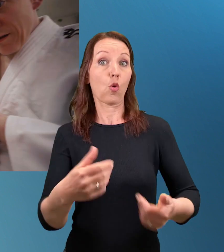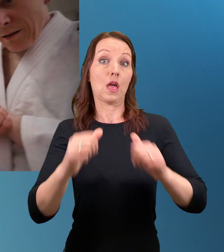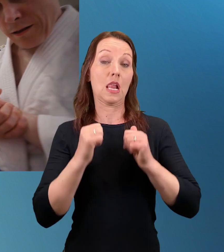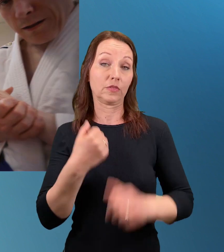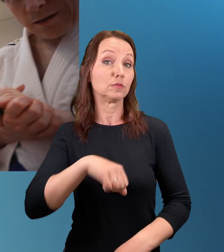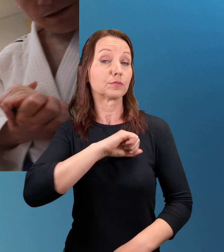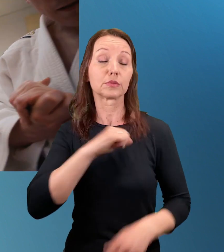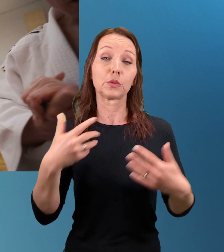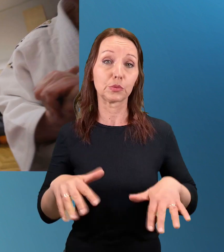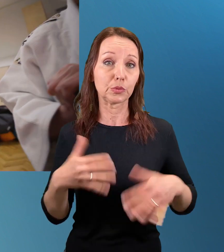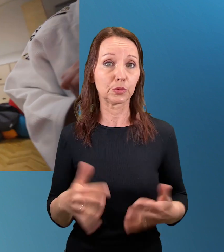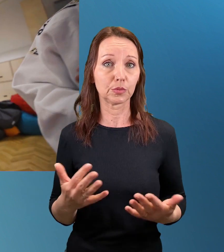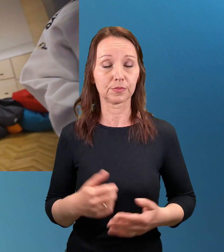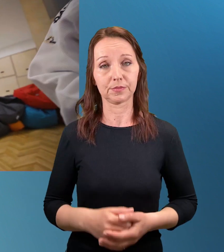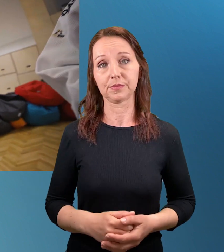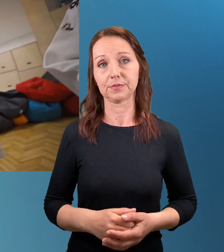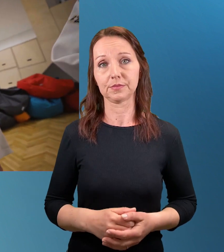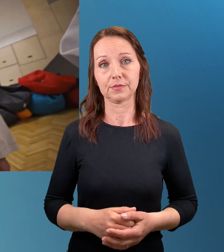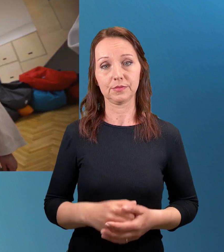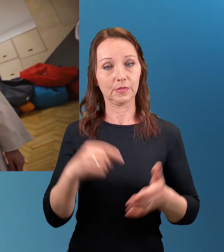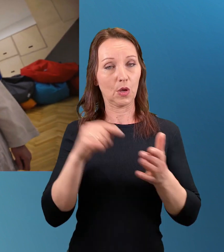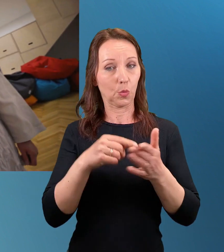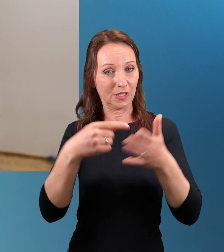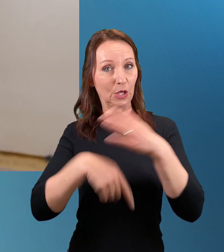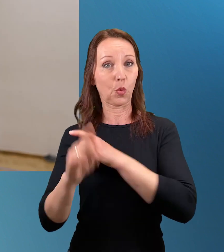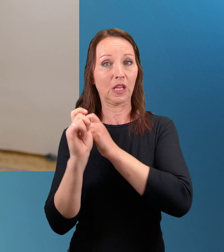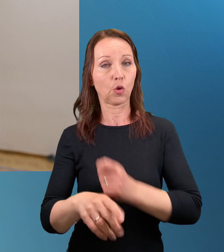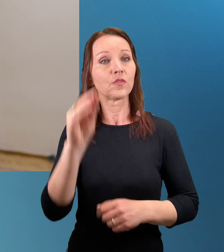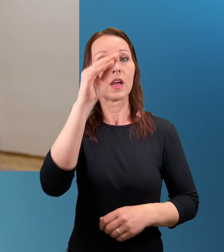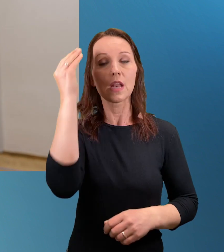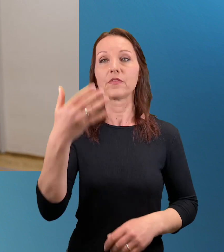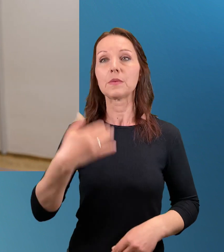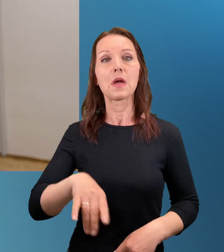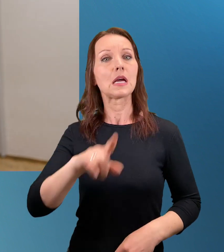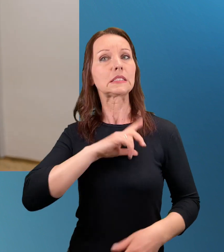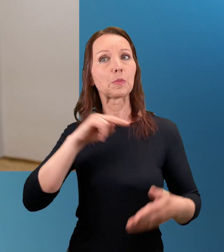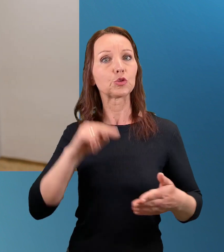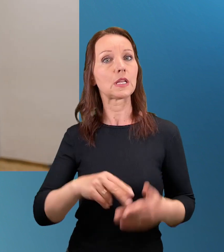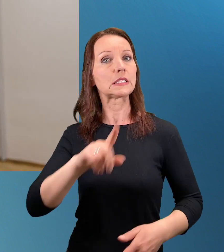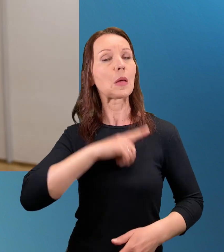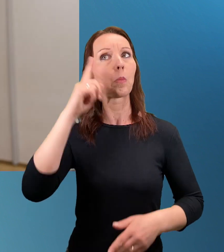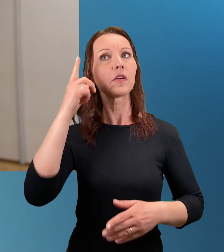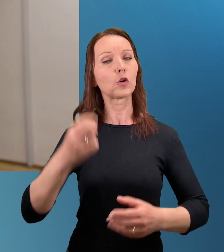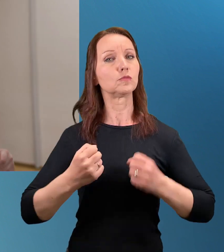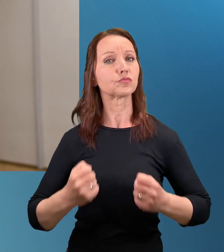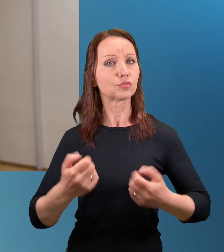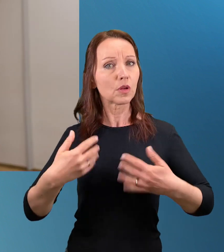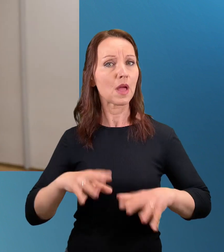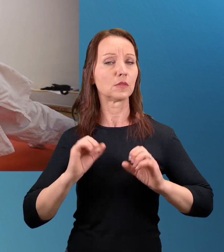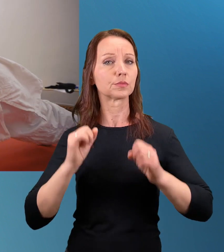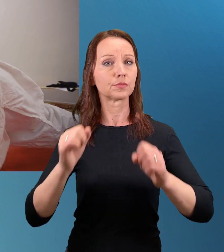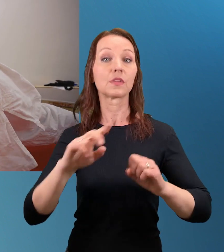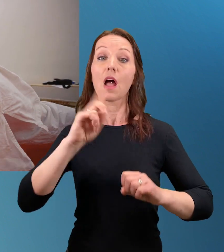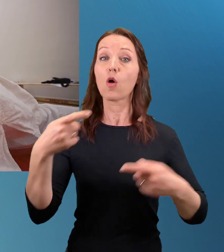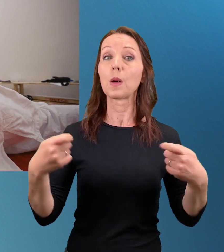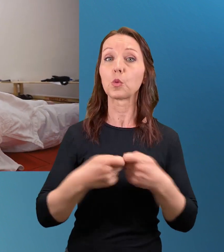weil sie lernen, selbstständiger zu werden, selbstbewusster zu werden. Wir trainieren